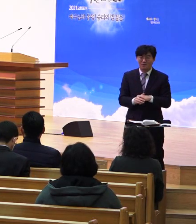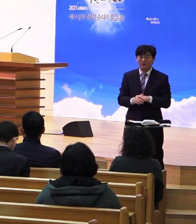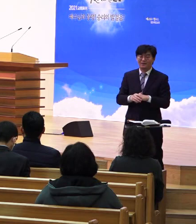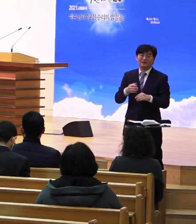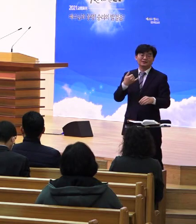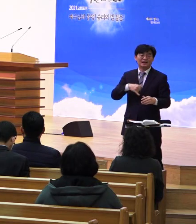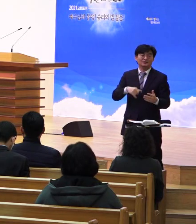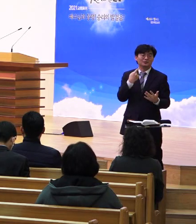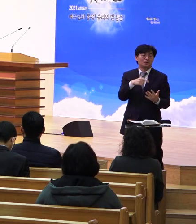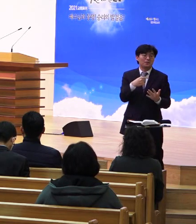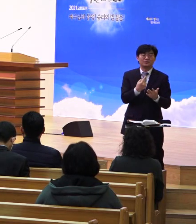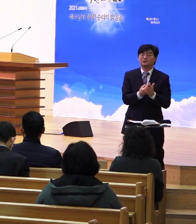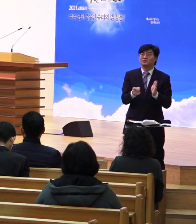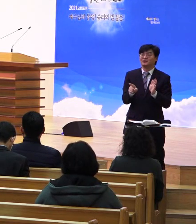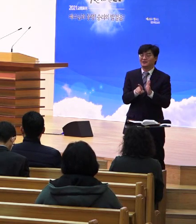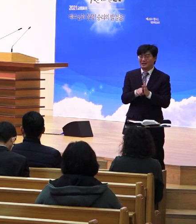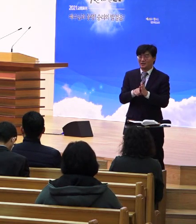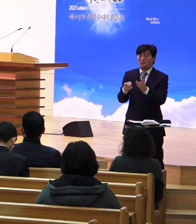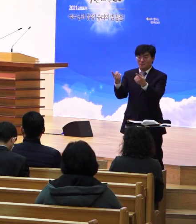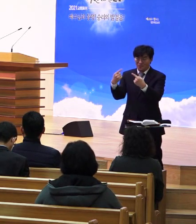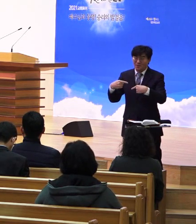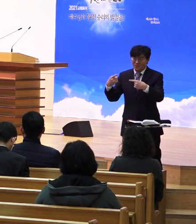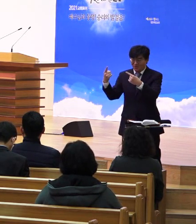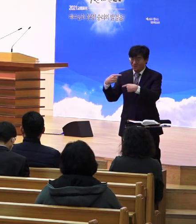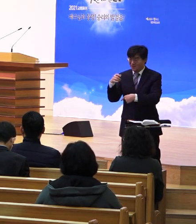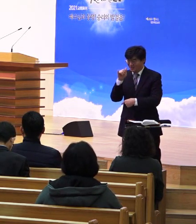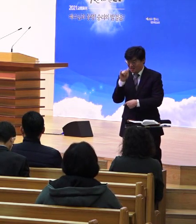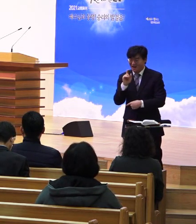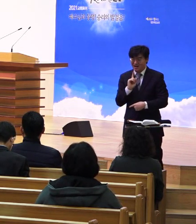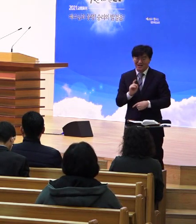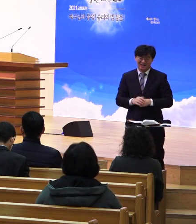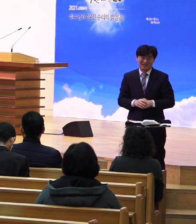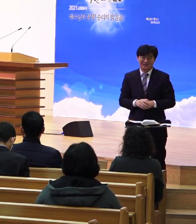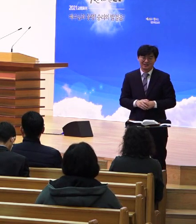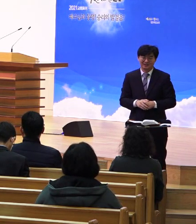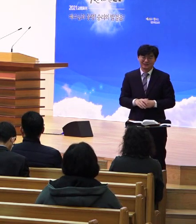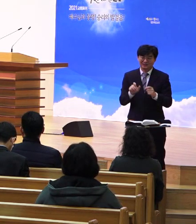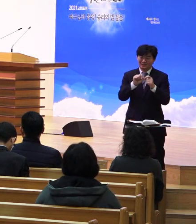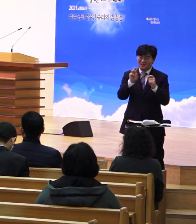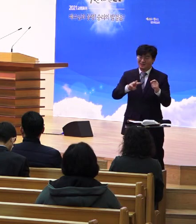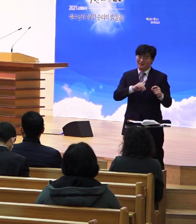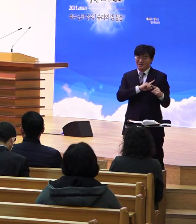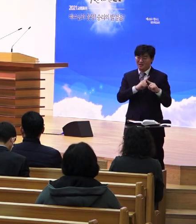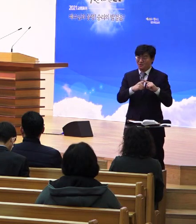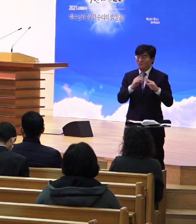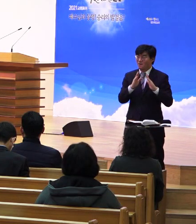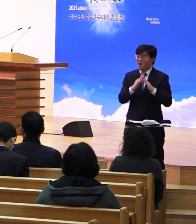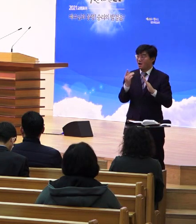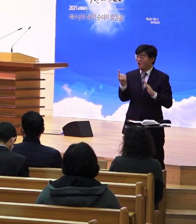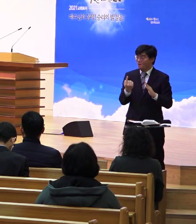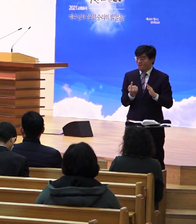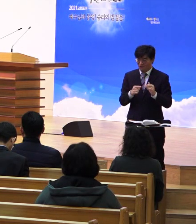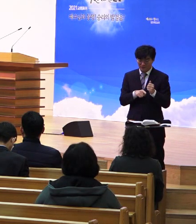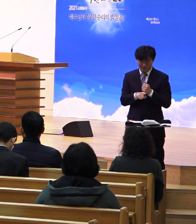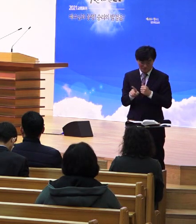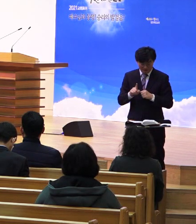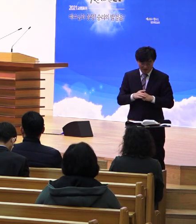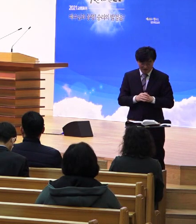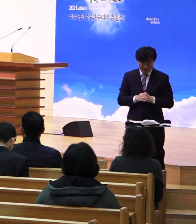오전에 영천제일교회에 온 이유는 다른 게 아니고요. 그것 때문입니다. 여러분, 저는 행복하게